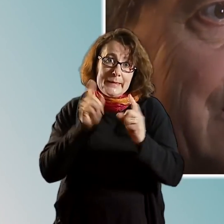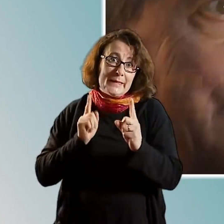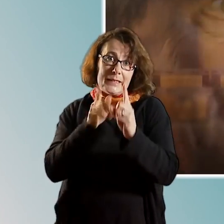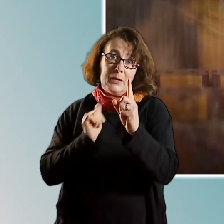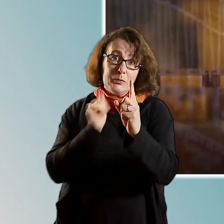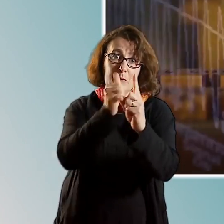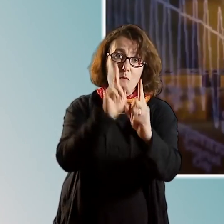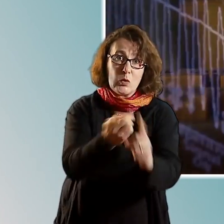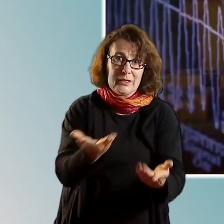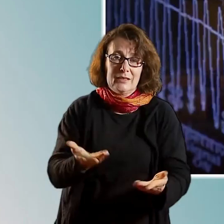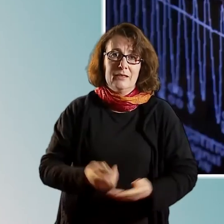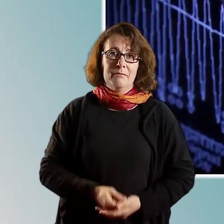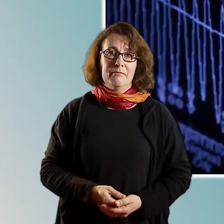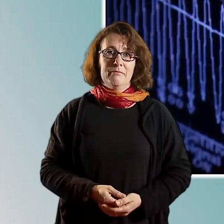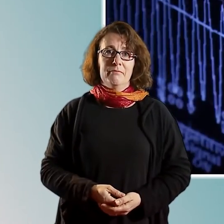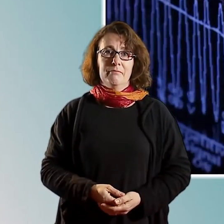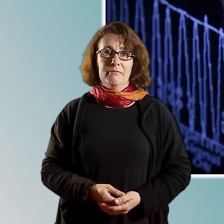zielstrebig bleiben.